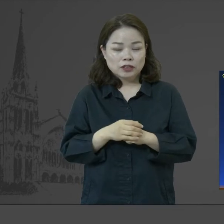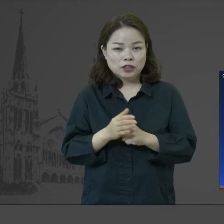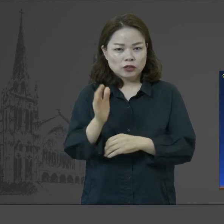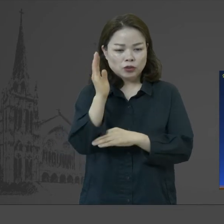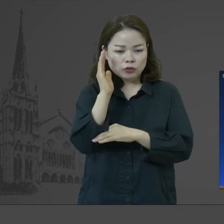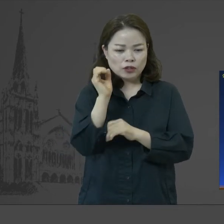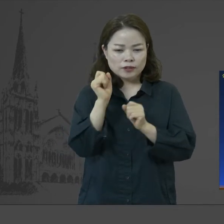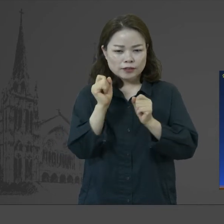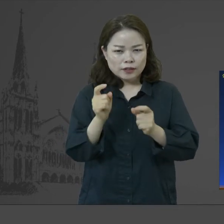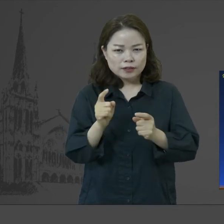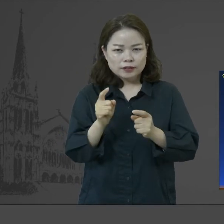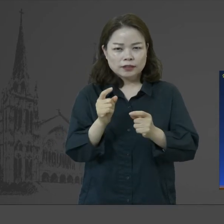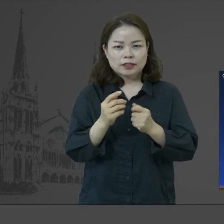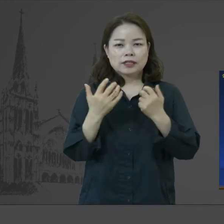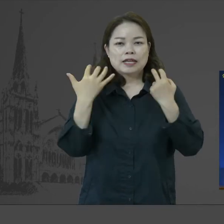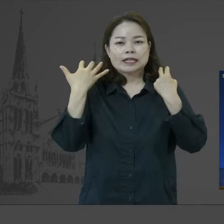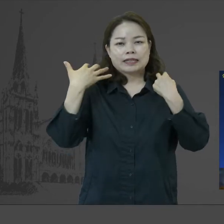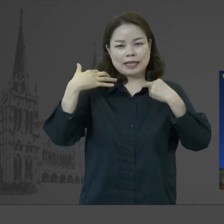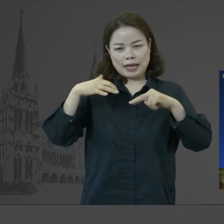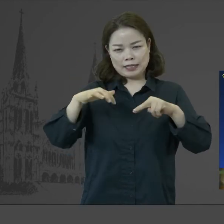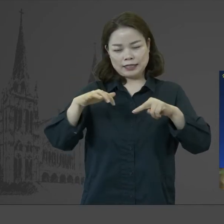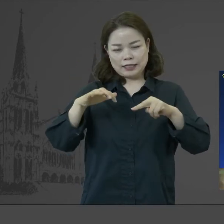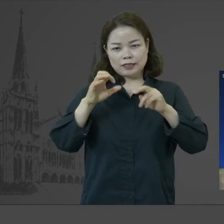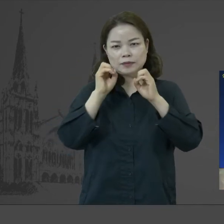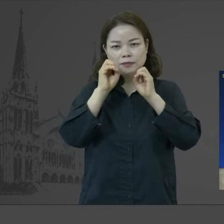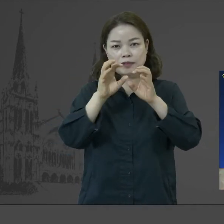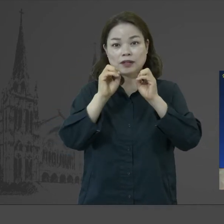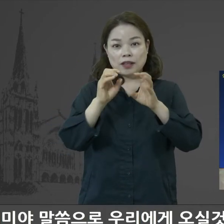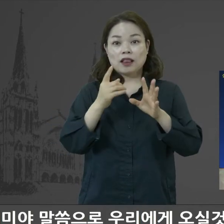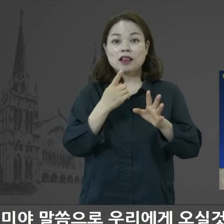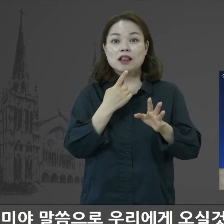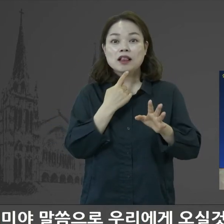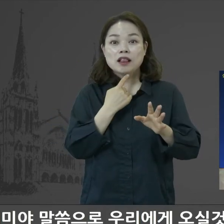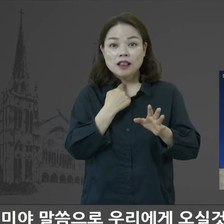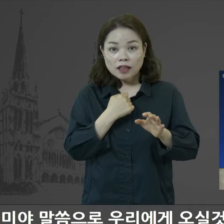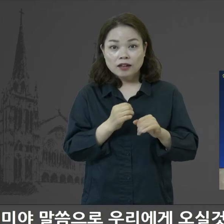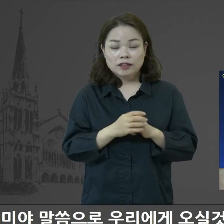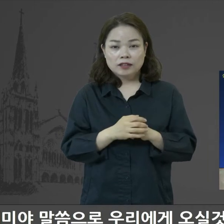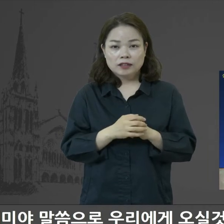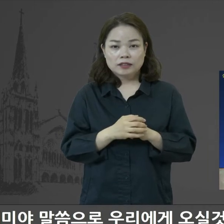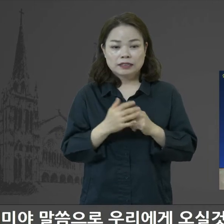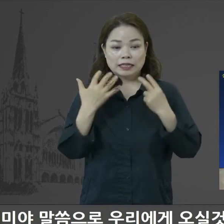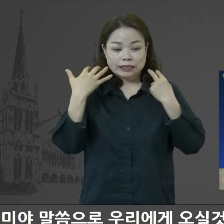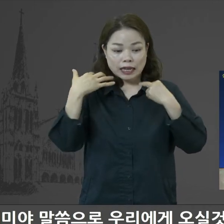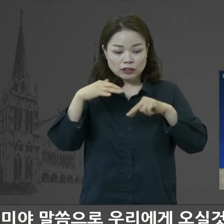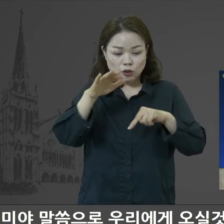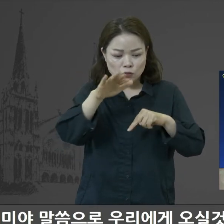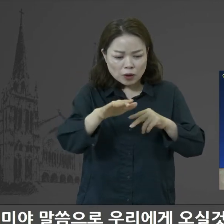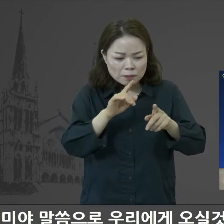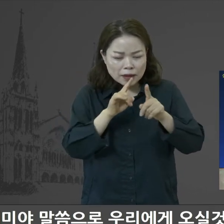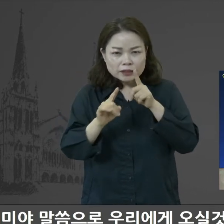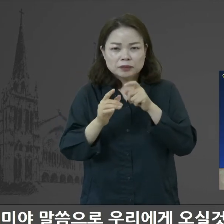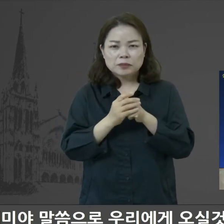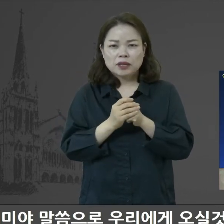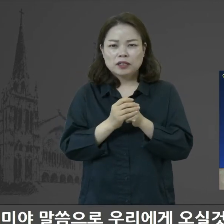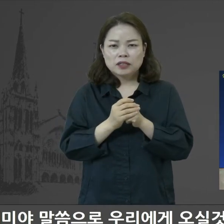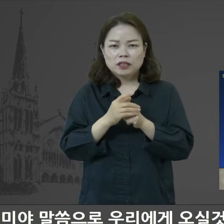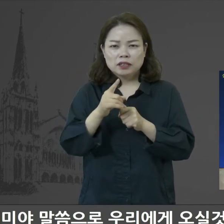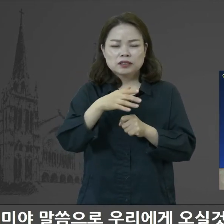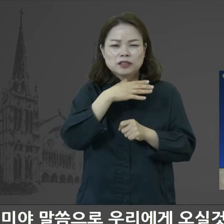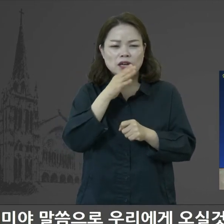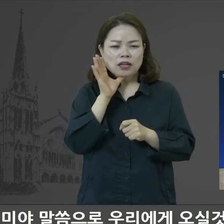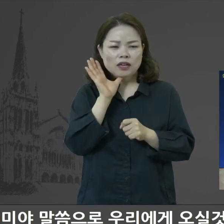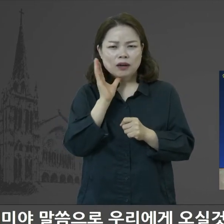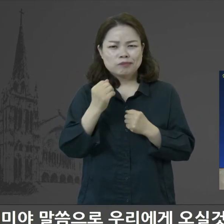주어지면 다니엘서의 말씀을 전하였습니다. 특히 다니엘 후반부의 말씀을 보면 그가 고령의